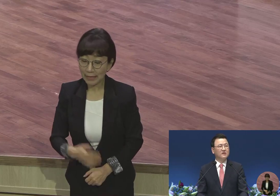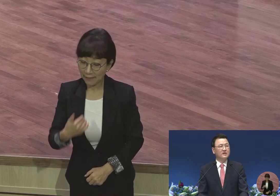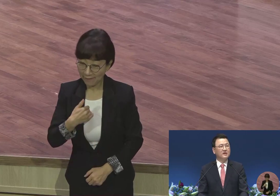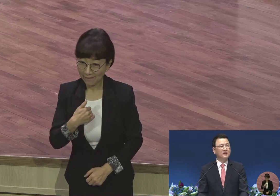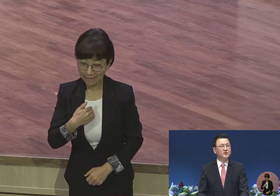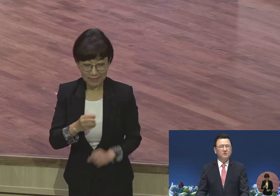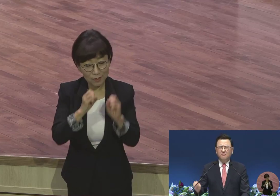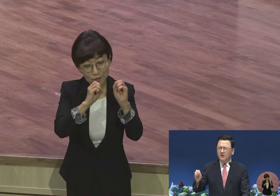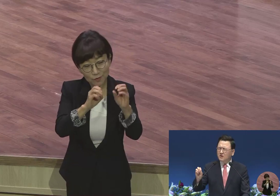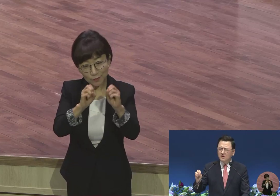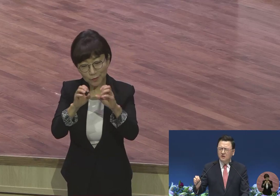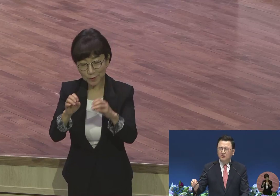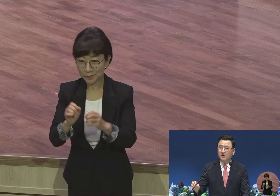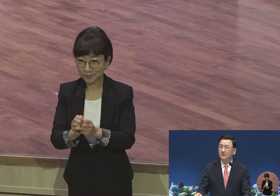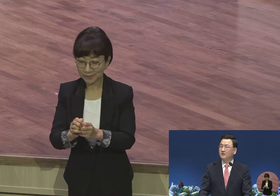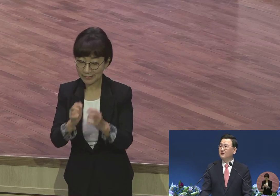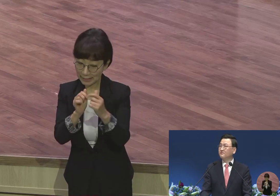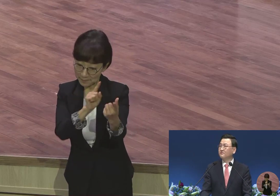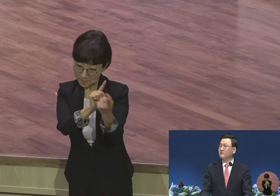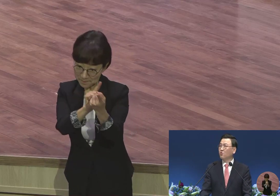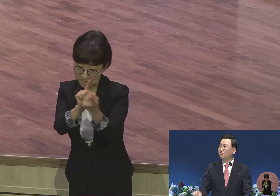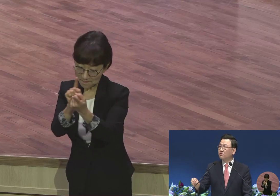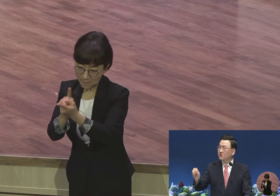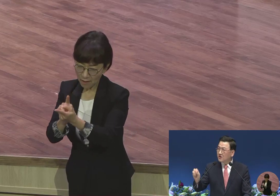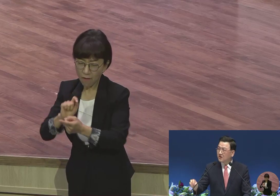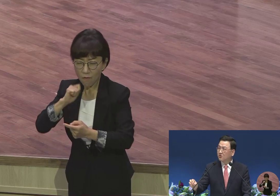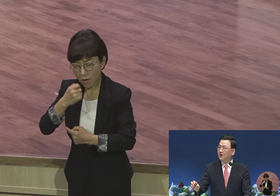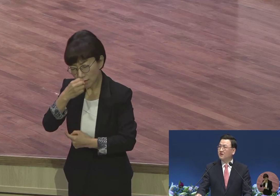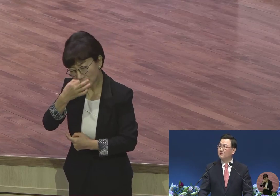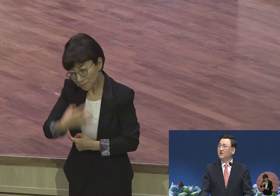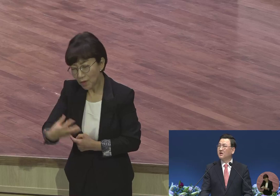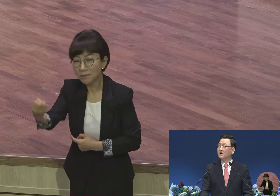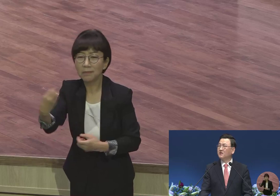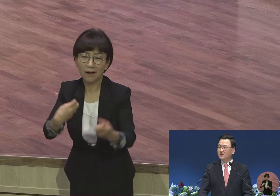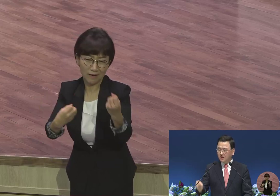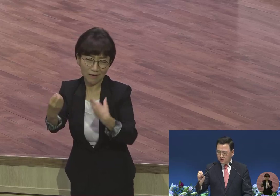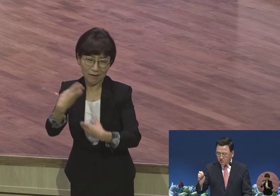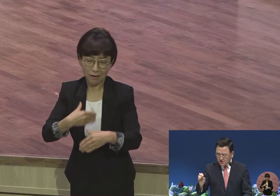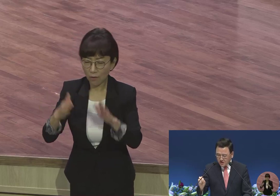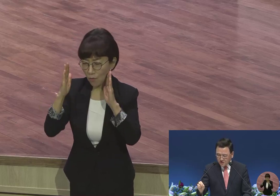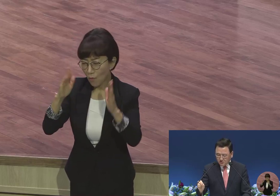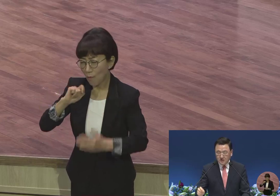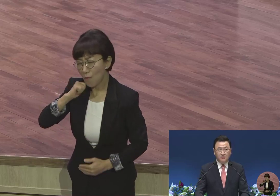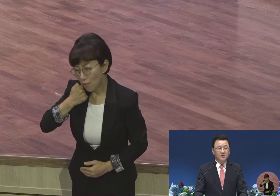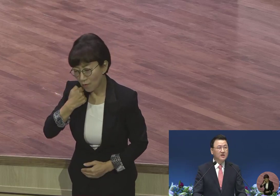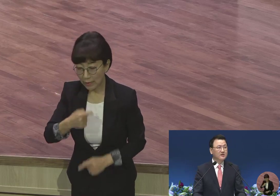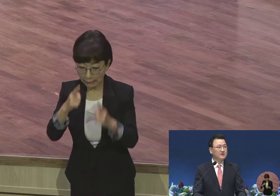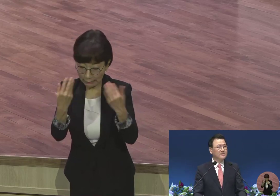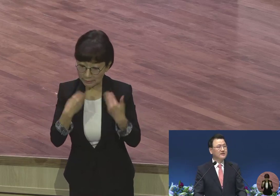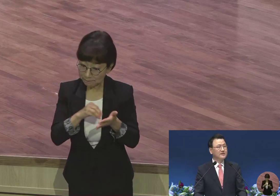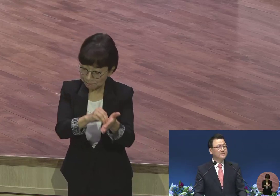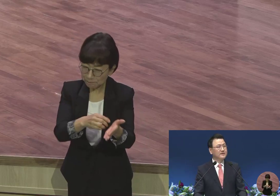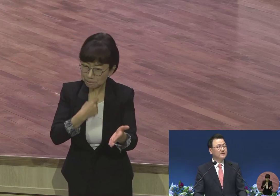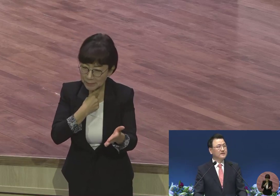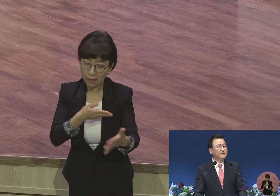만나면서 정말 생각대로 안 돼요. 공부도 생각대로 안 됩니다. 진학도 생각대로 안 됩니다.